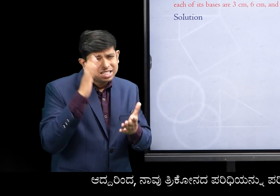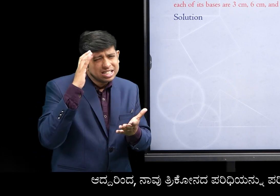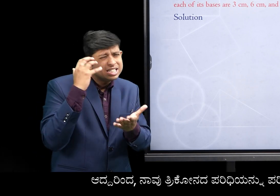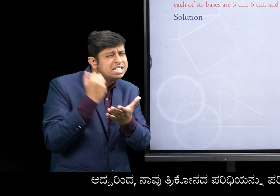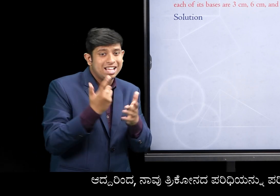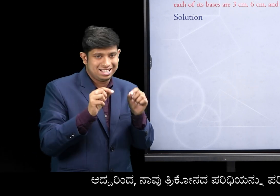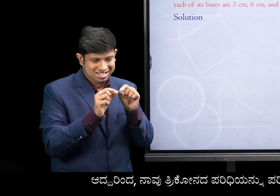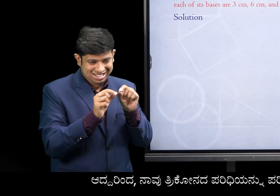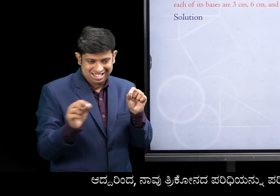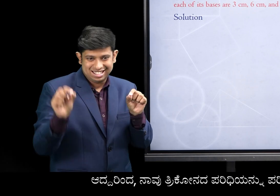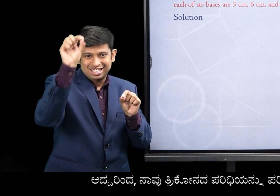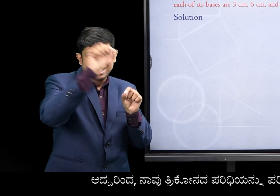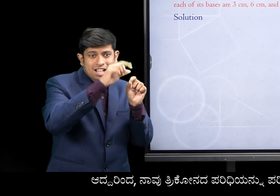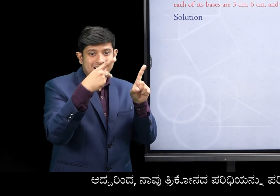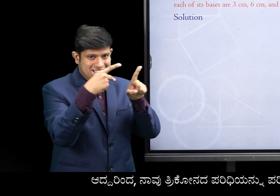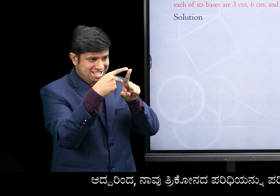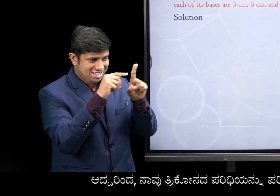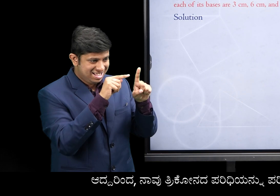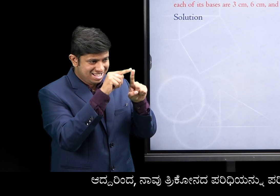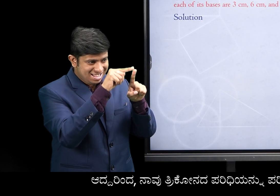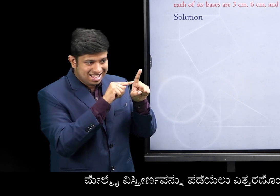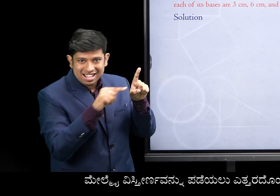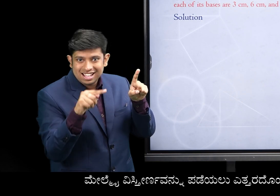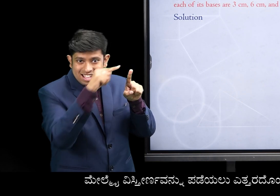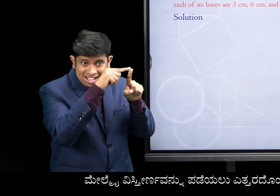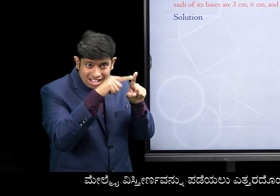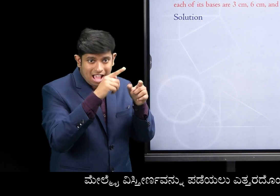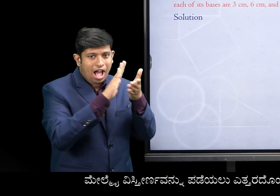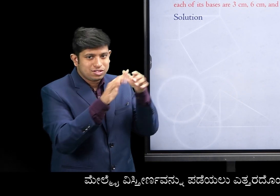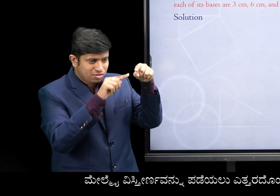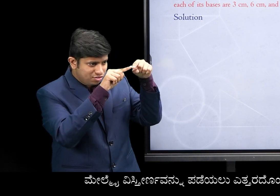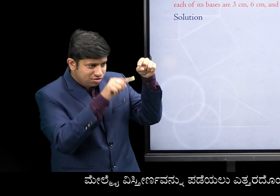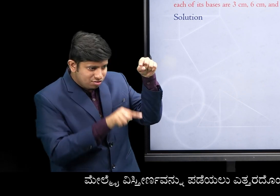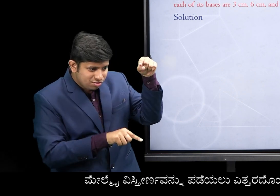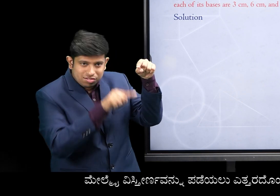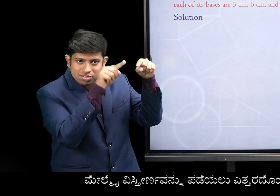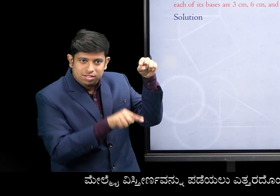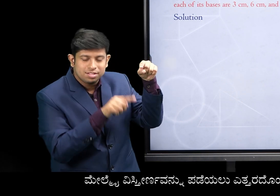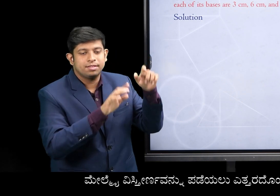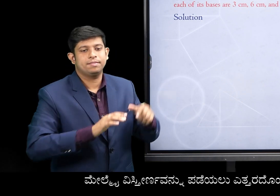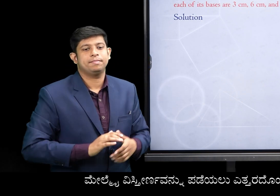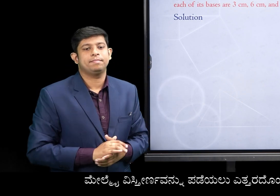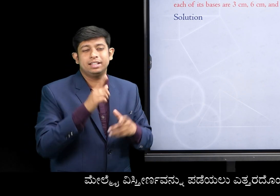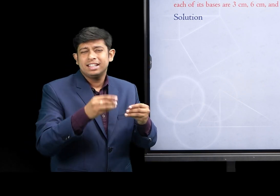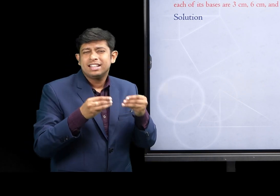ನಾವು ತ್ರಿಕೋನದ ಪರಿಧಿಯನ್ನ ಪರಿಗಣಿಸಬೇಕು ಮತ್ತು ಪಾರ್ಶ್ವದ ಮೇಲ್ಮೈ ವಿಸ್ತೀರ್ಣವನ್ನ ಪಡೆಯಲು ಎತ್ತರದೊಂದಿಗೆ ಪರಿಧಿಯನ್ನ ಗುಣಿಸಬೇಕು.